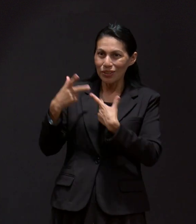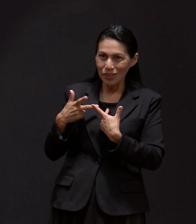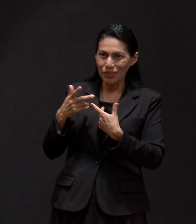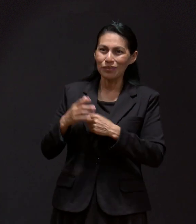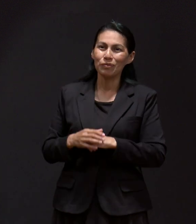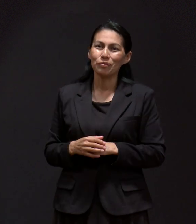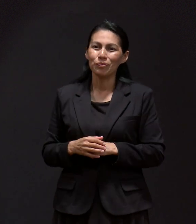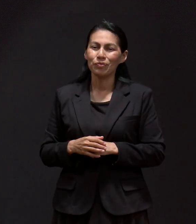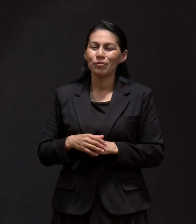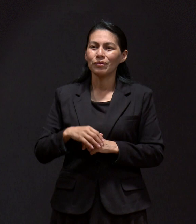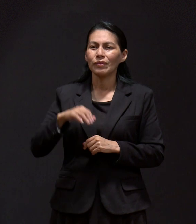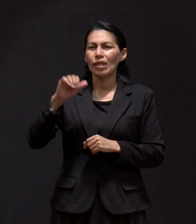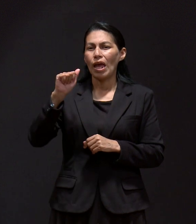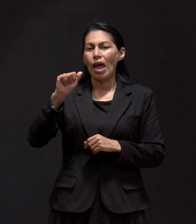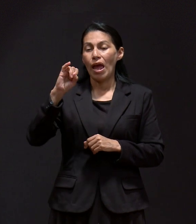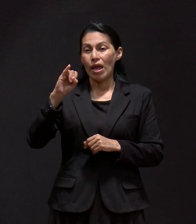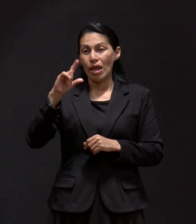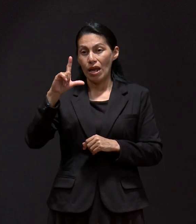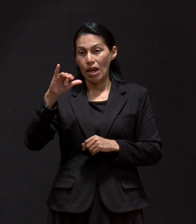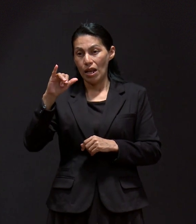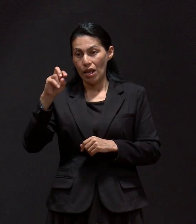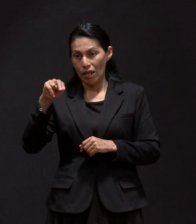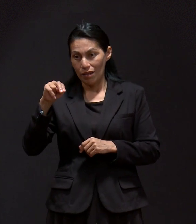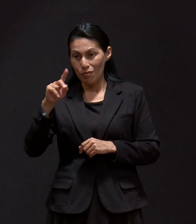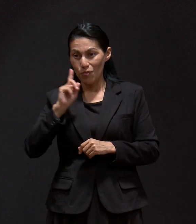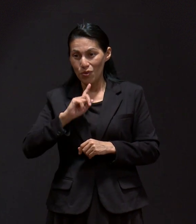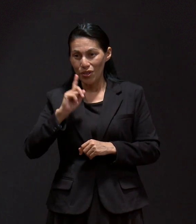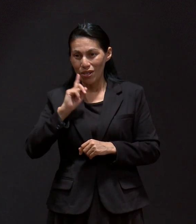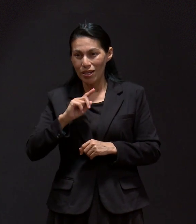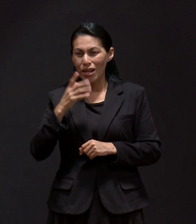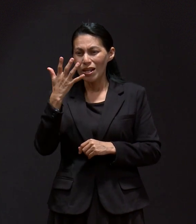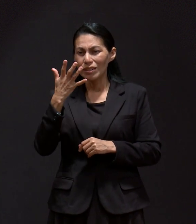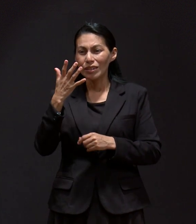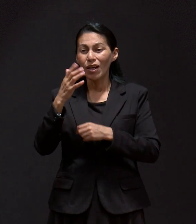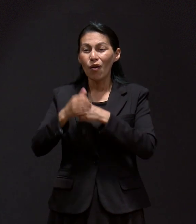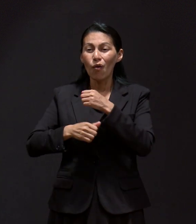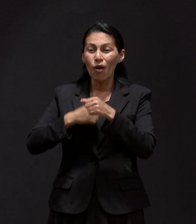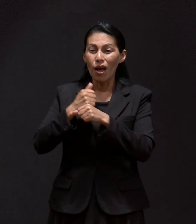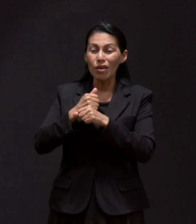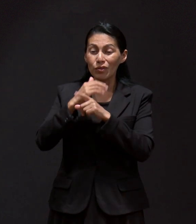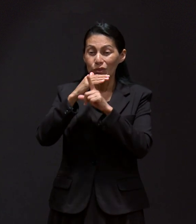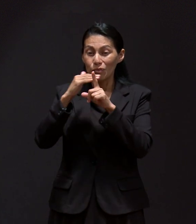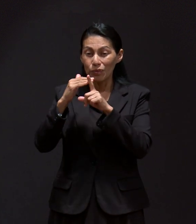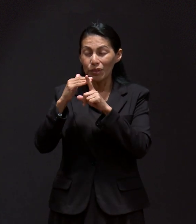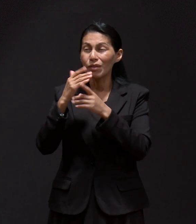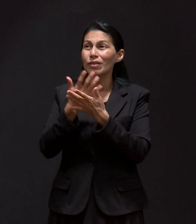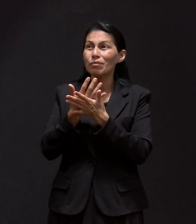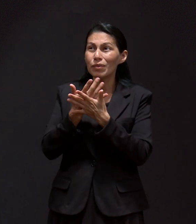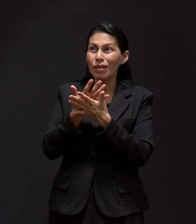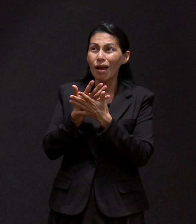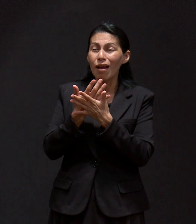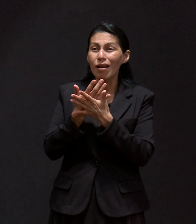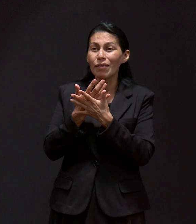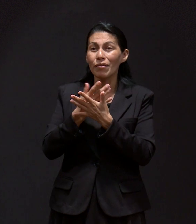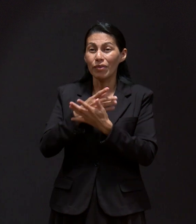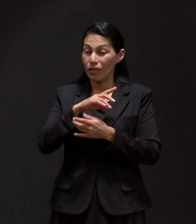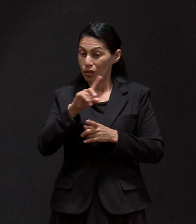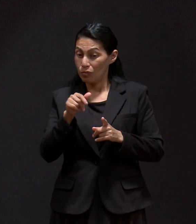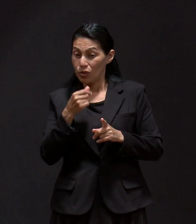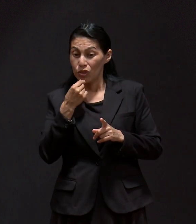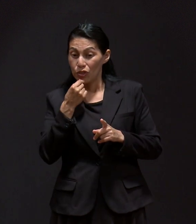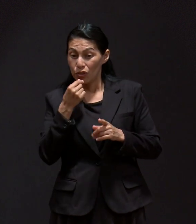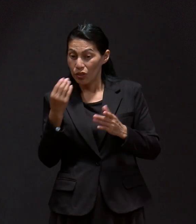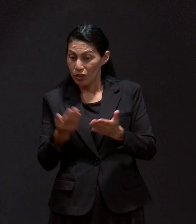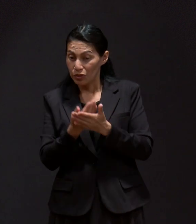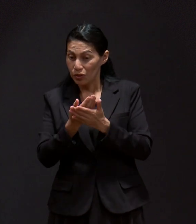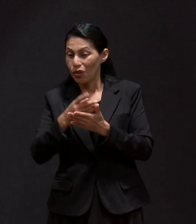este hijo querido y también hay link hay link pasaron seis años y medio más para que ella naciera cuando